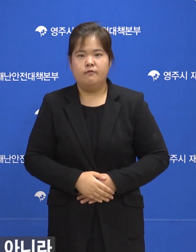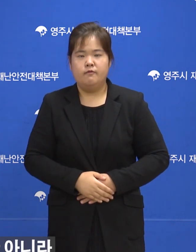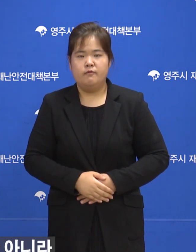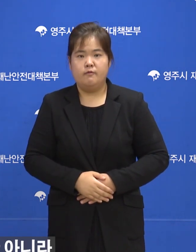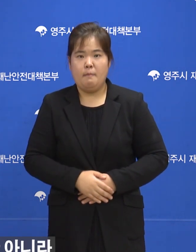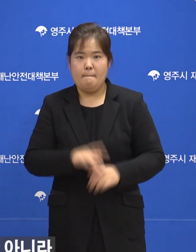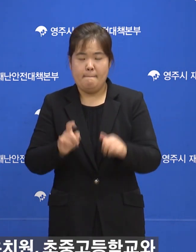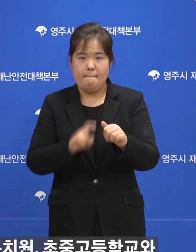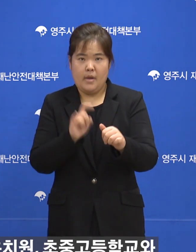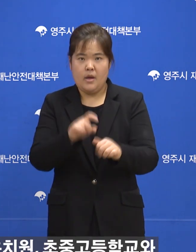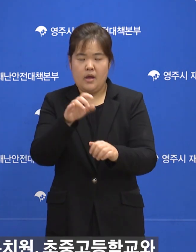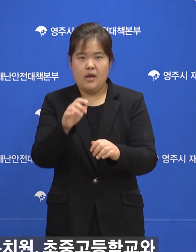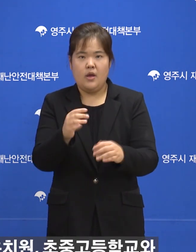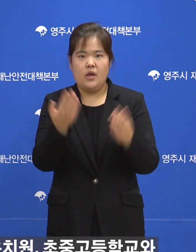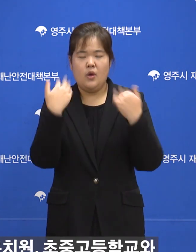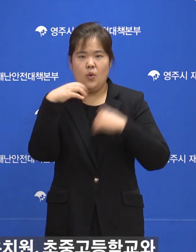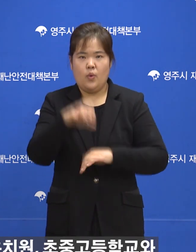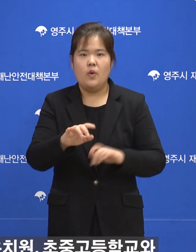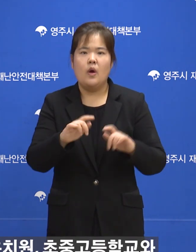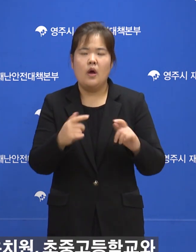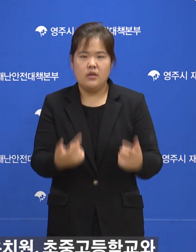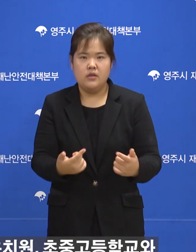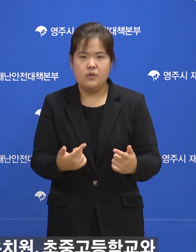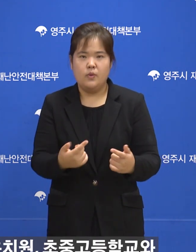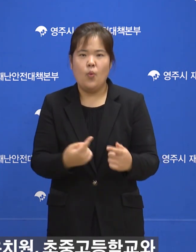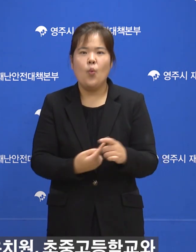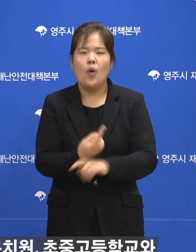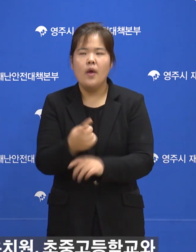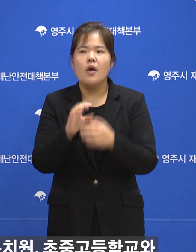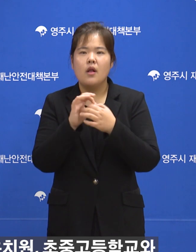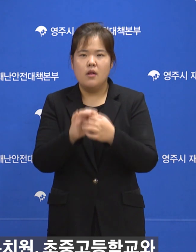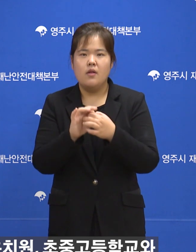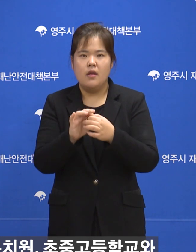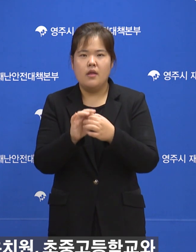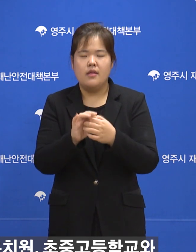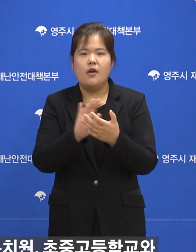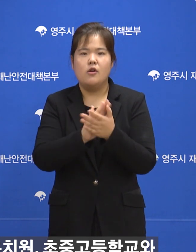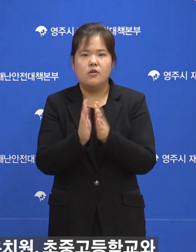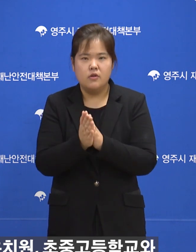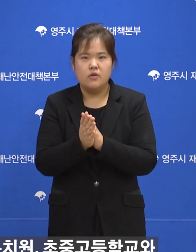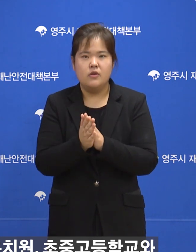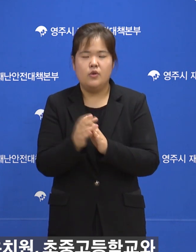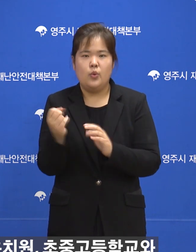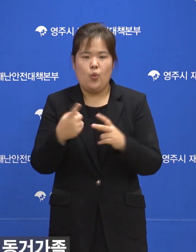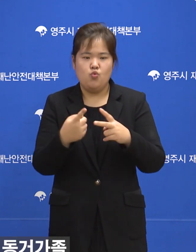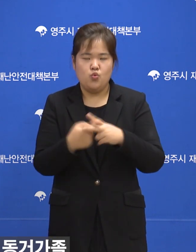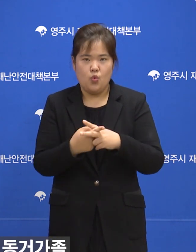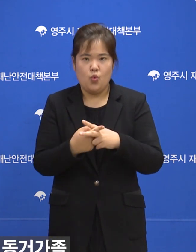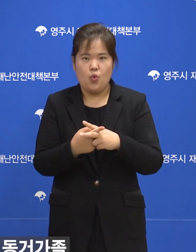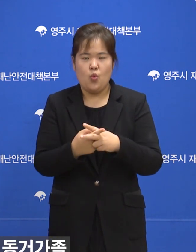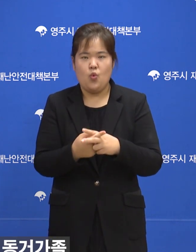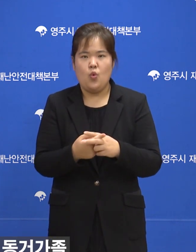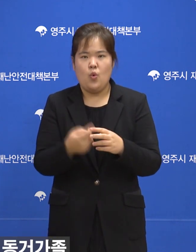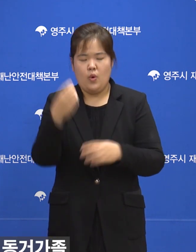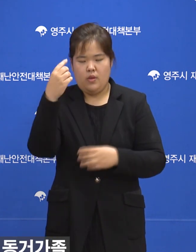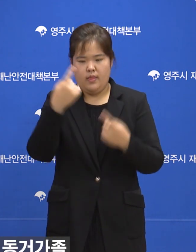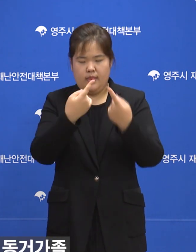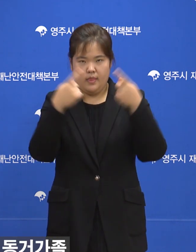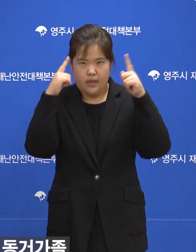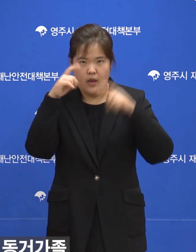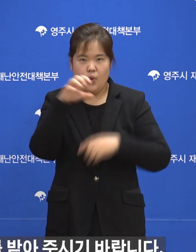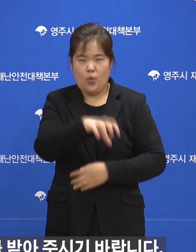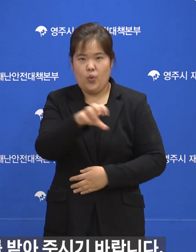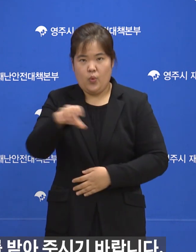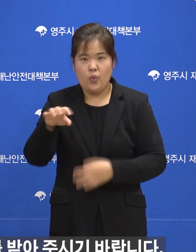발생 학교뿐만 아니라 봉현 풍기 지역 어린이집과 유치원, 초, 중, 고등학교와 대학교 재학생과